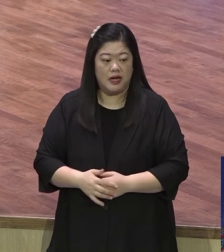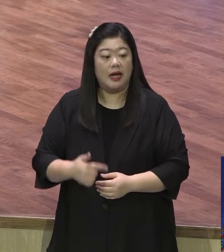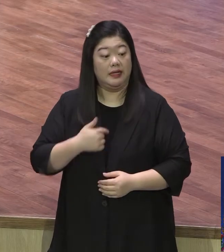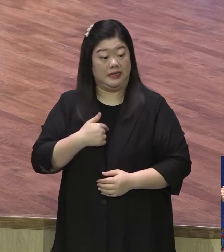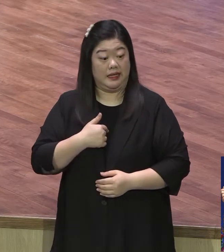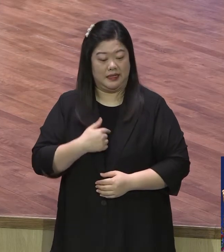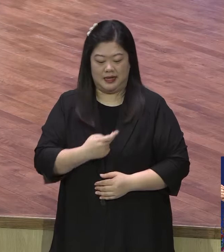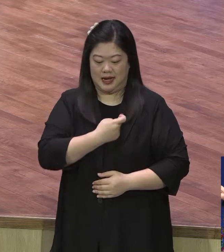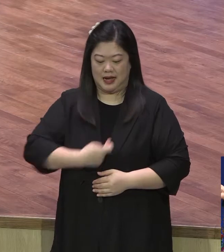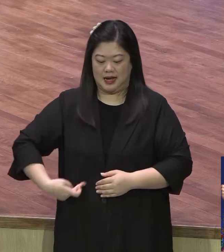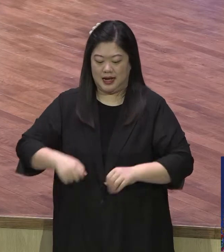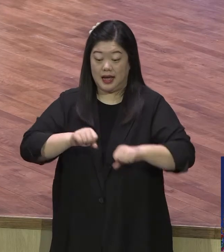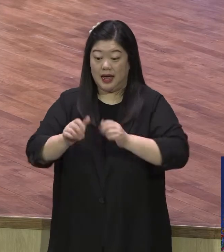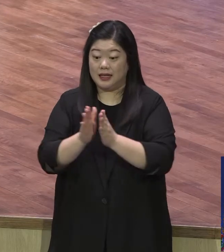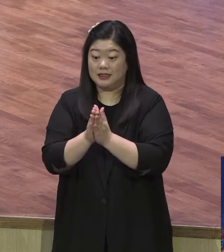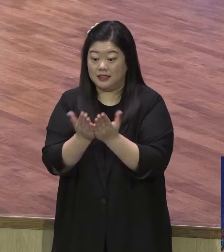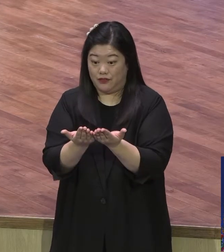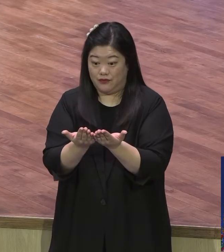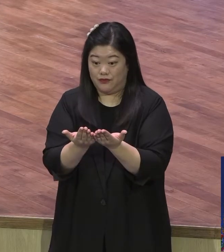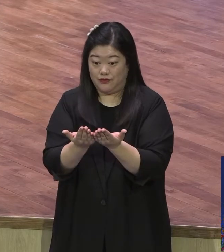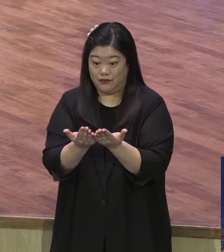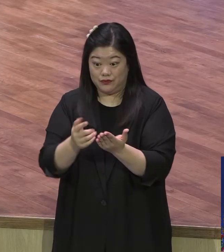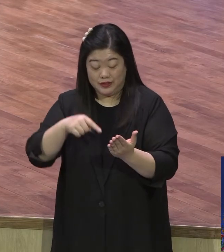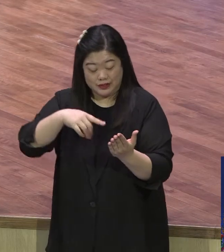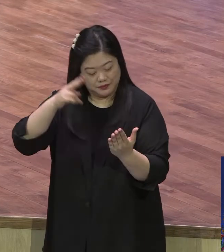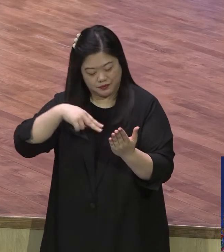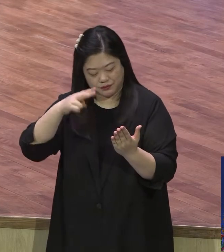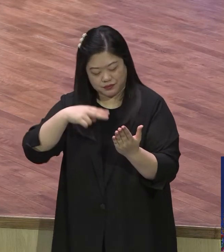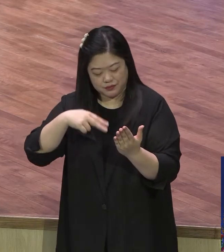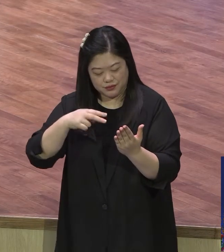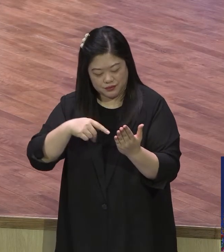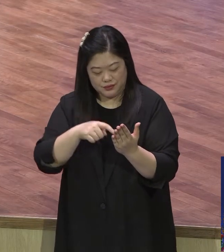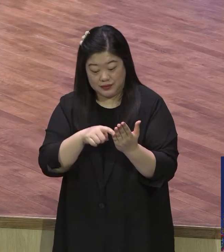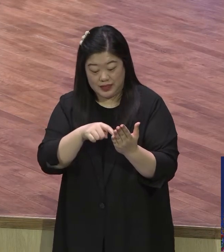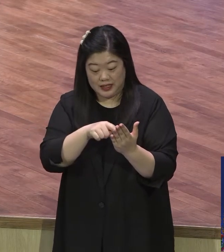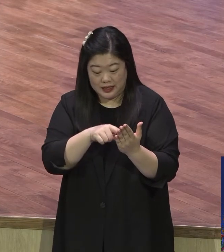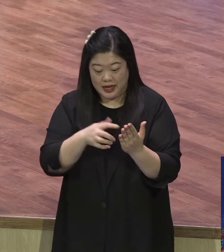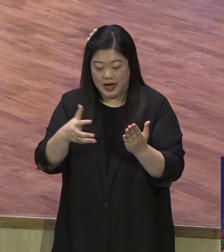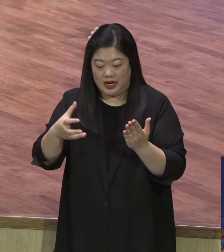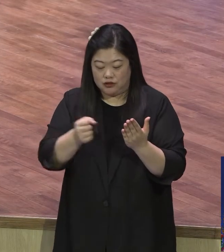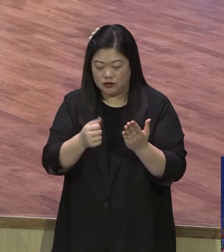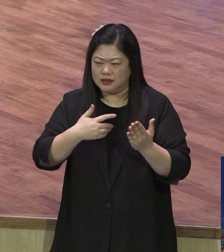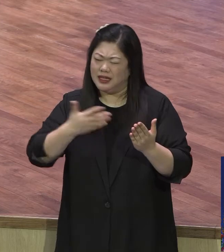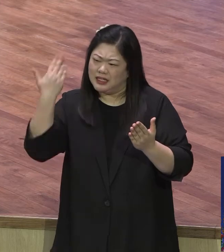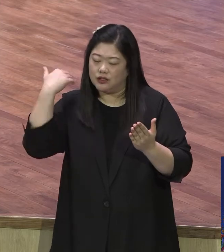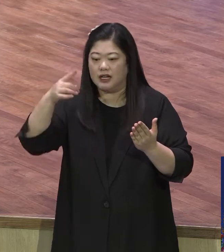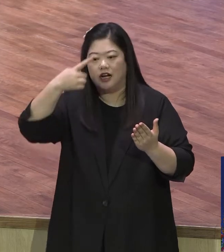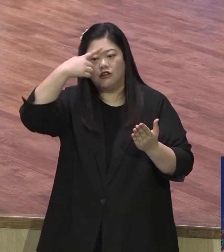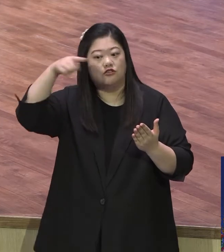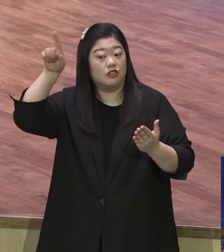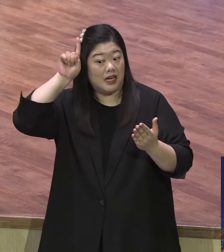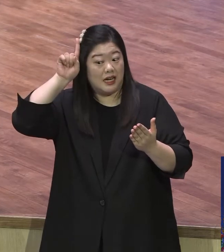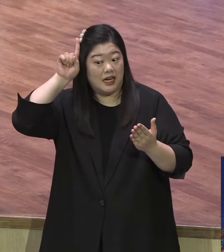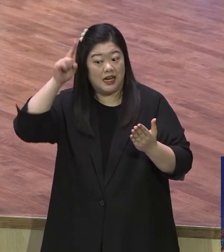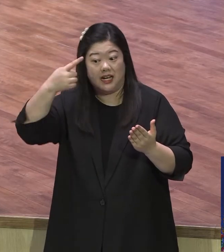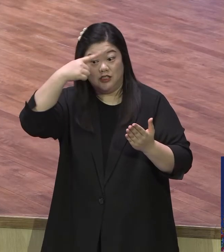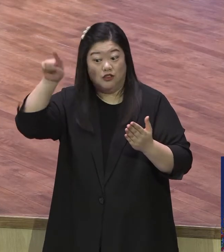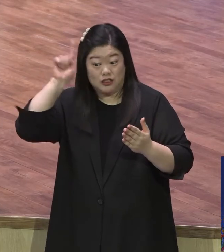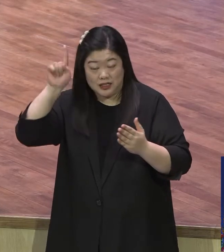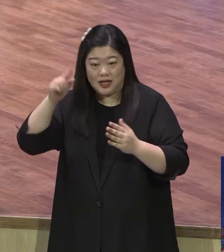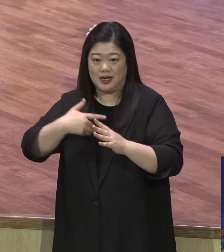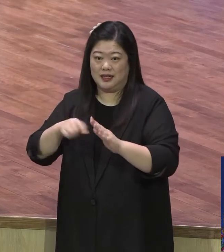이거 지금 김태훈 지휘자들 있잖아요 그러고 뱃젤에 불을 가가지고 자취하는 그 방에